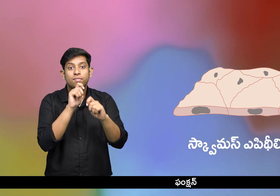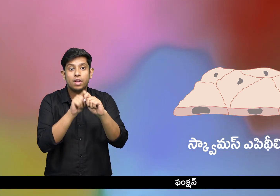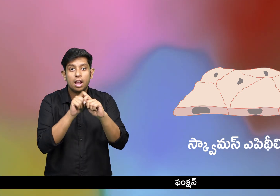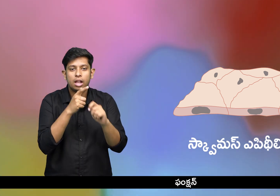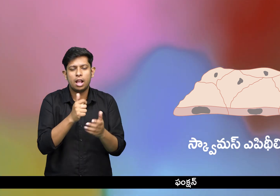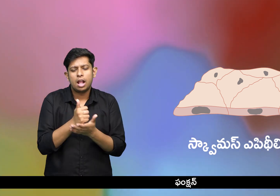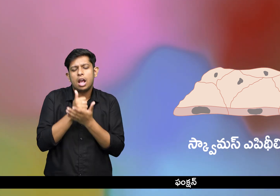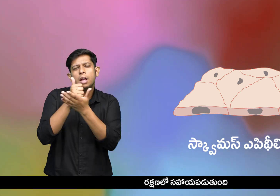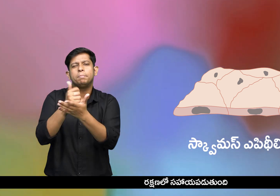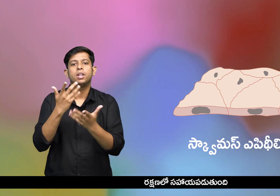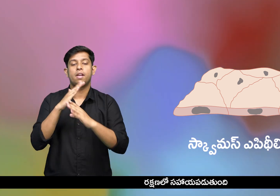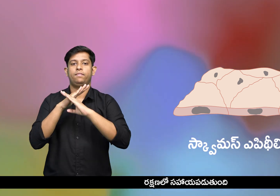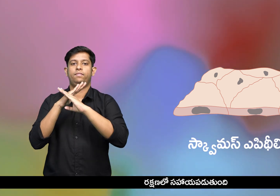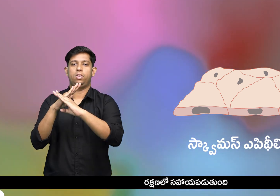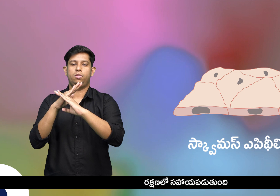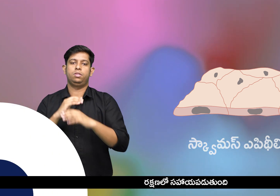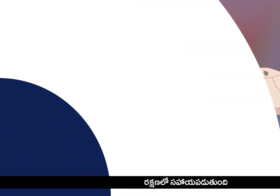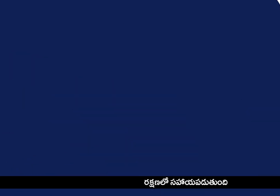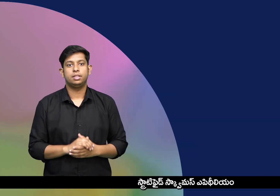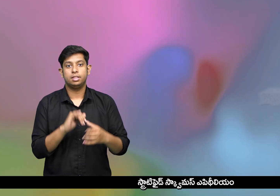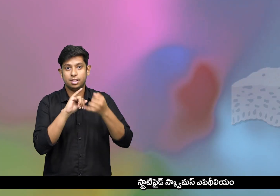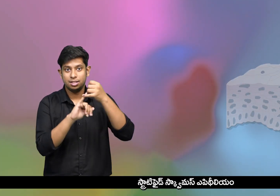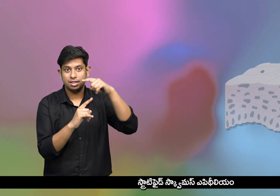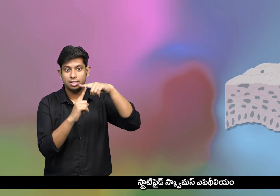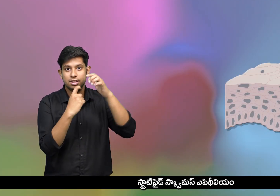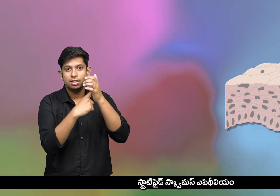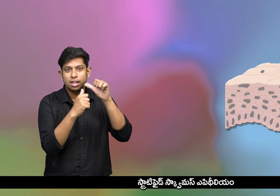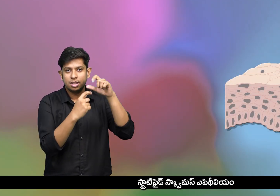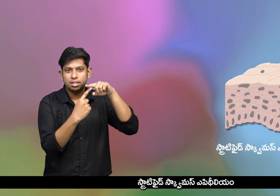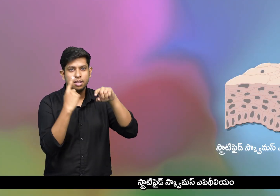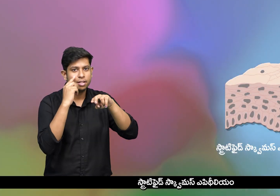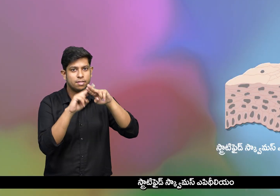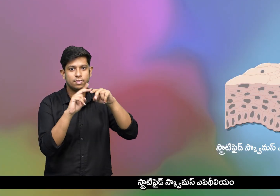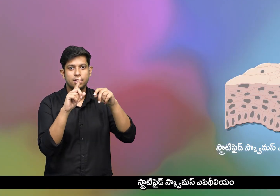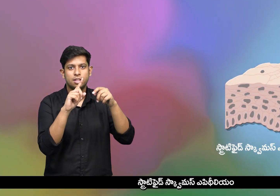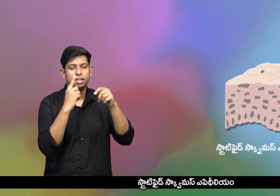ఫంక్షన్ రక్షణలో సహాయపడుతుంది. స్ట్రాటిఫైడ్ స్క్వామస్ ఎపిథీలియం.